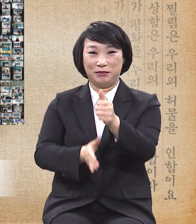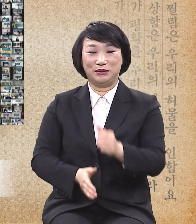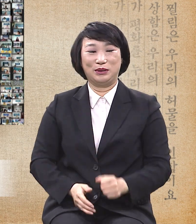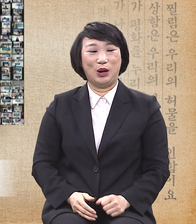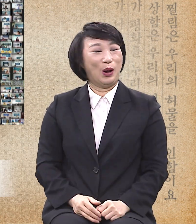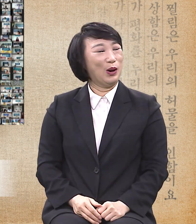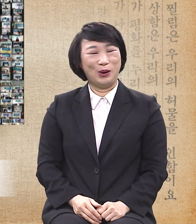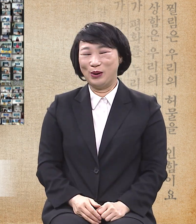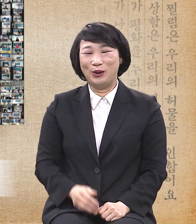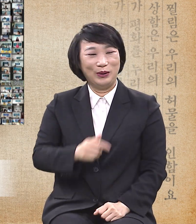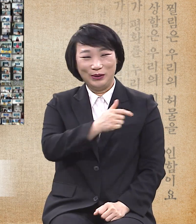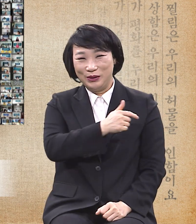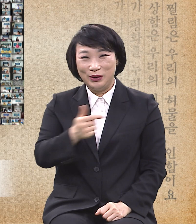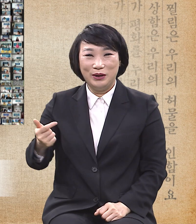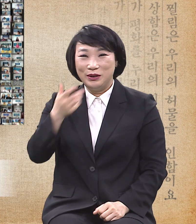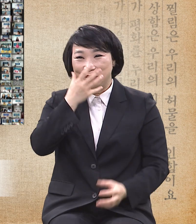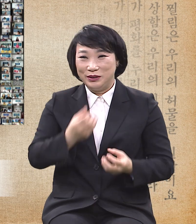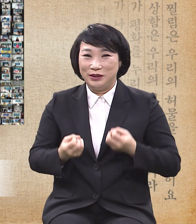엄청난 축복.